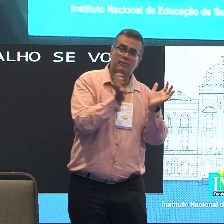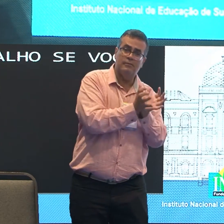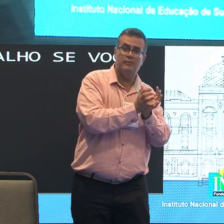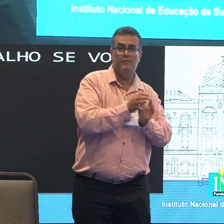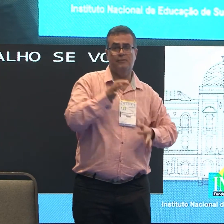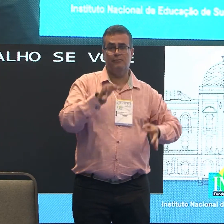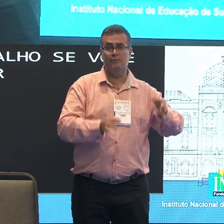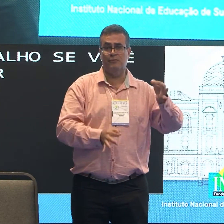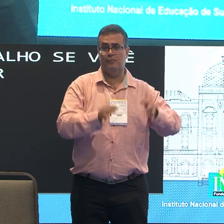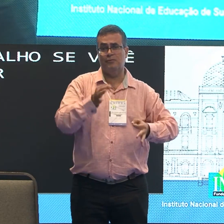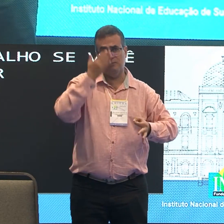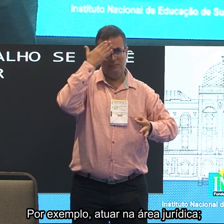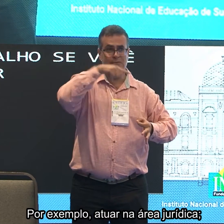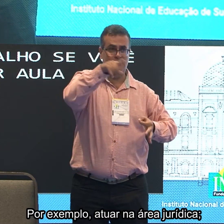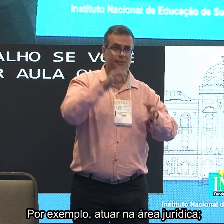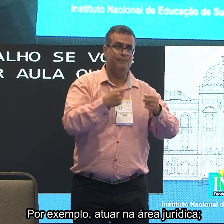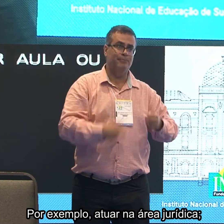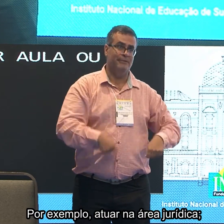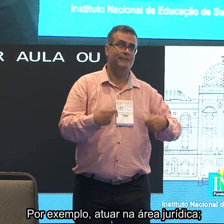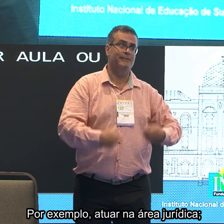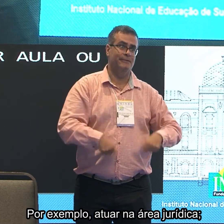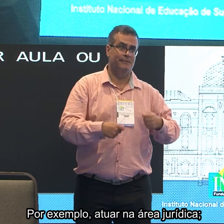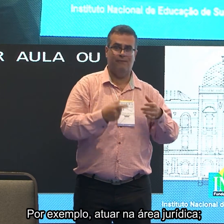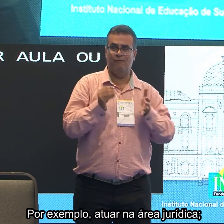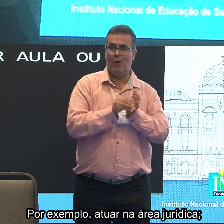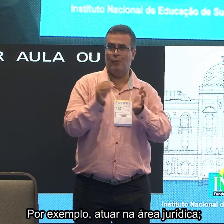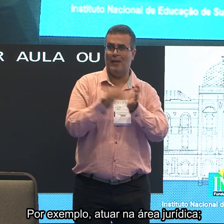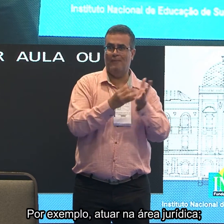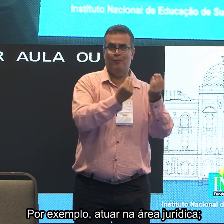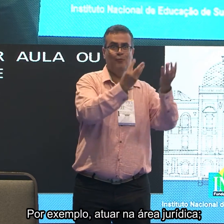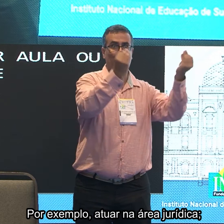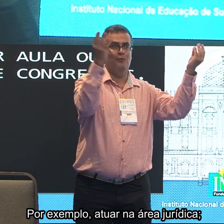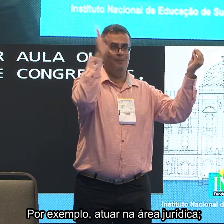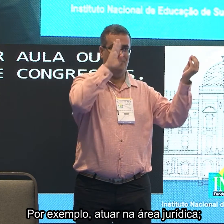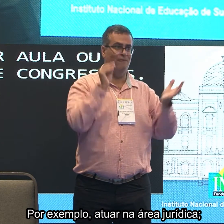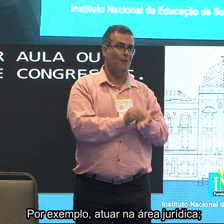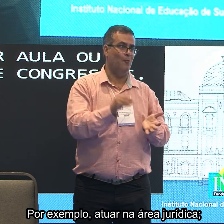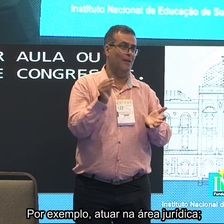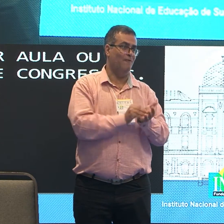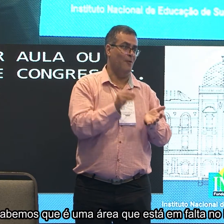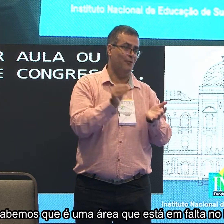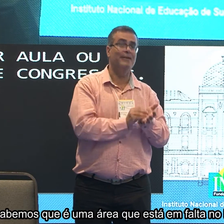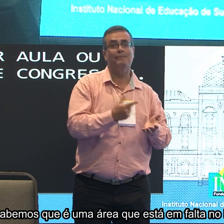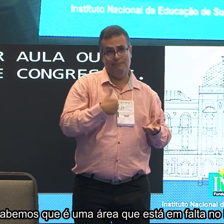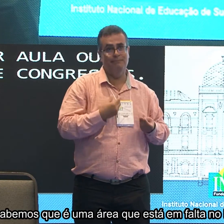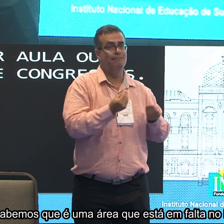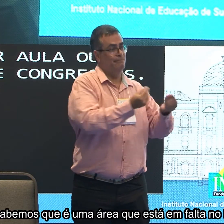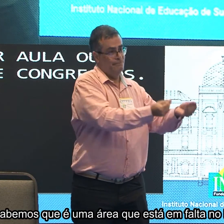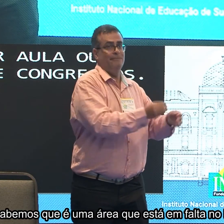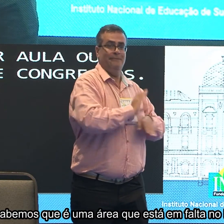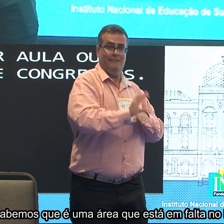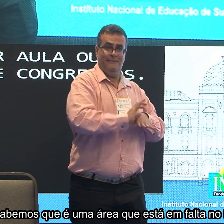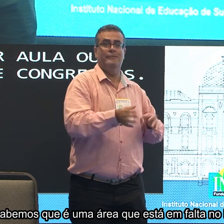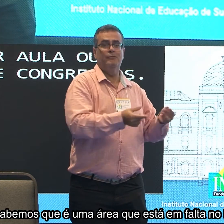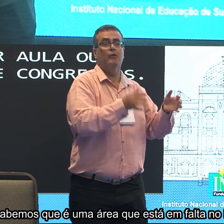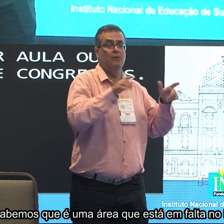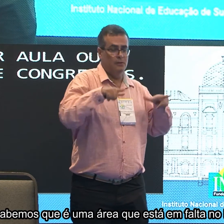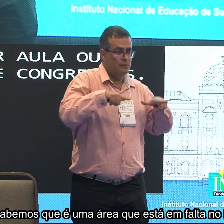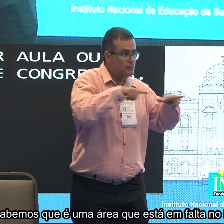ou, por exemplo, atuar na área jurídica, Nós sabemos que é uma área que está em falta